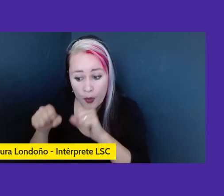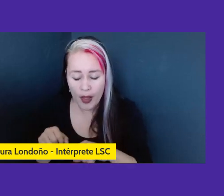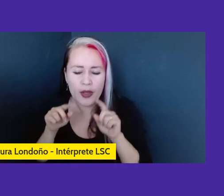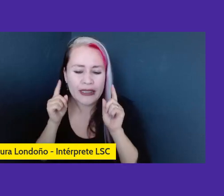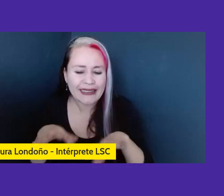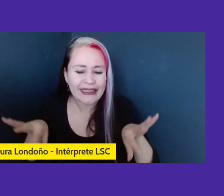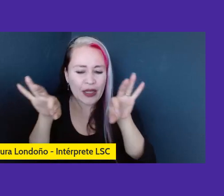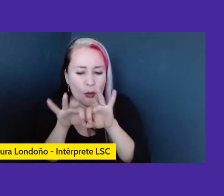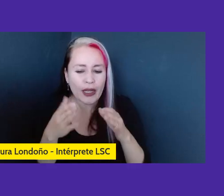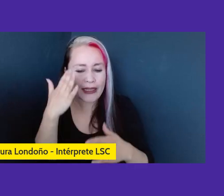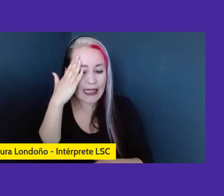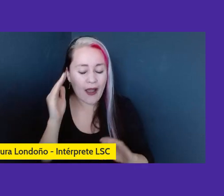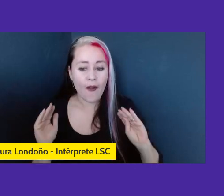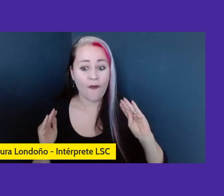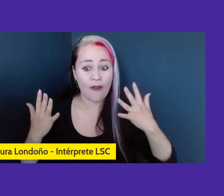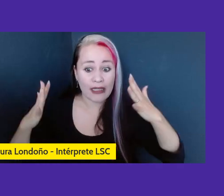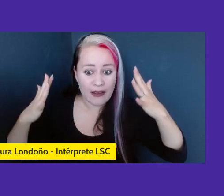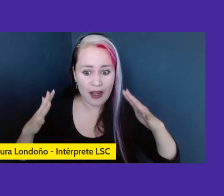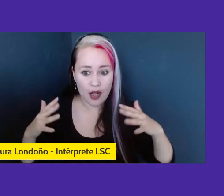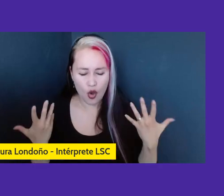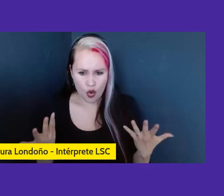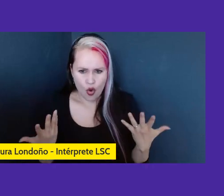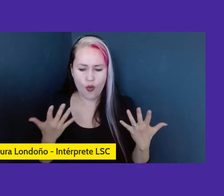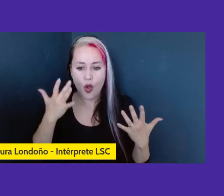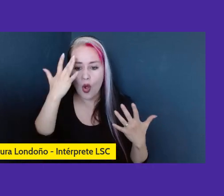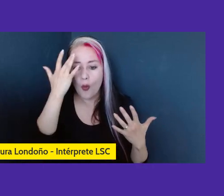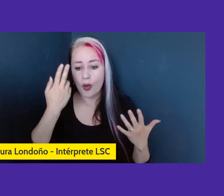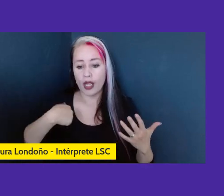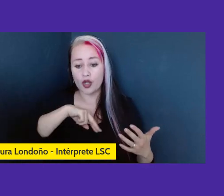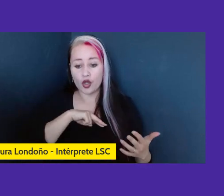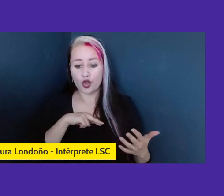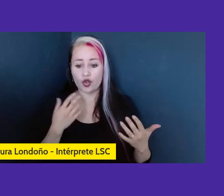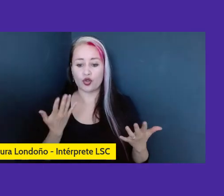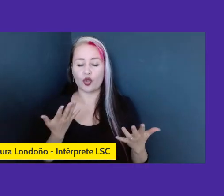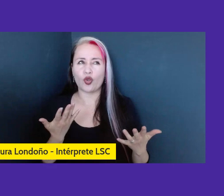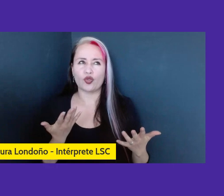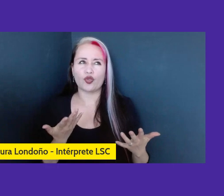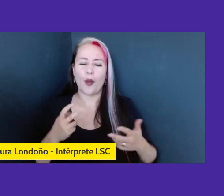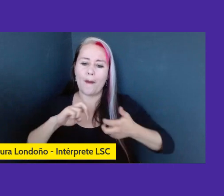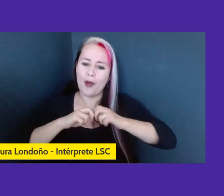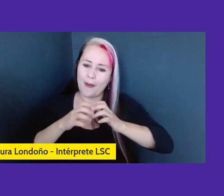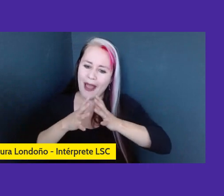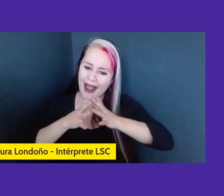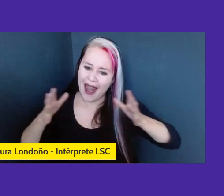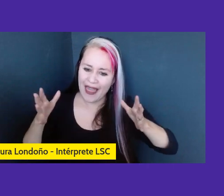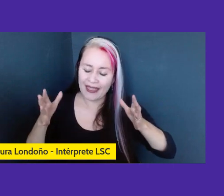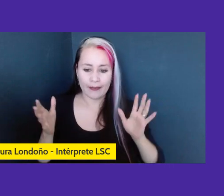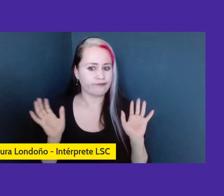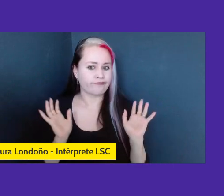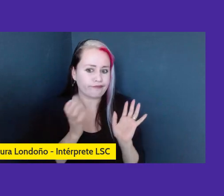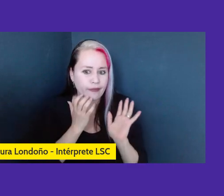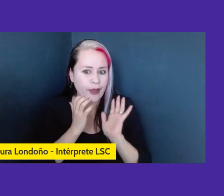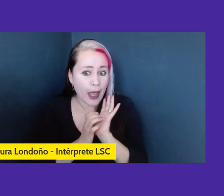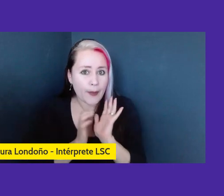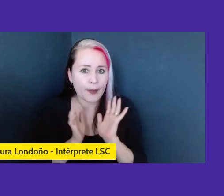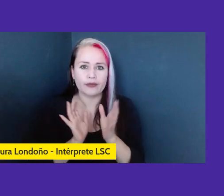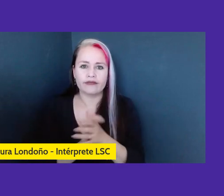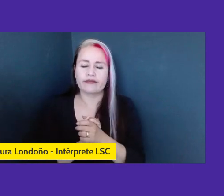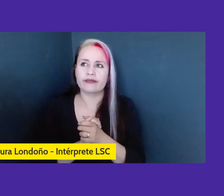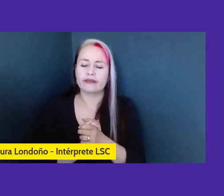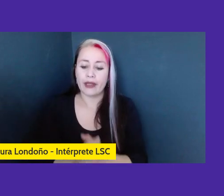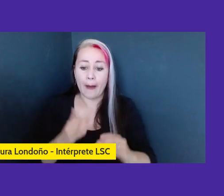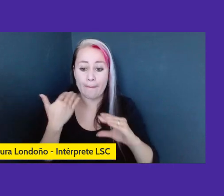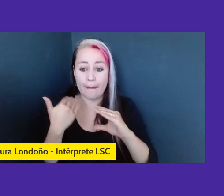de los festivales, porque nosotros tenemos la gran problemática de que terminamos las películas y por ahí no tenemos